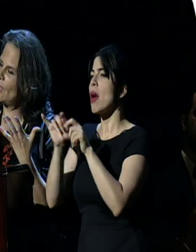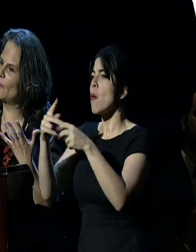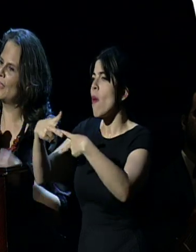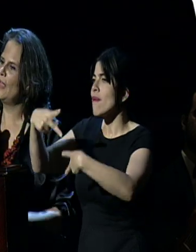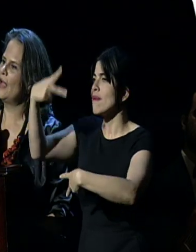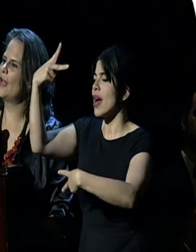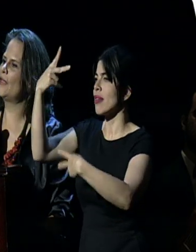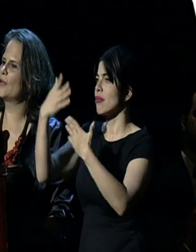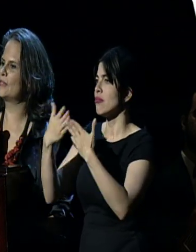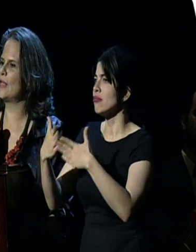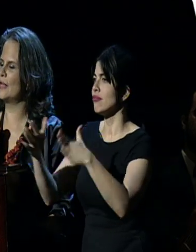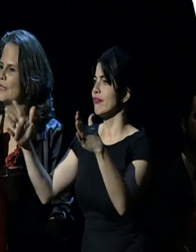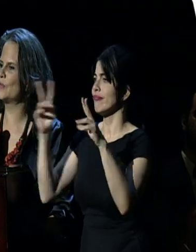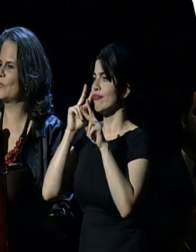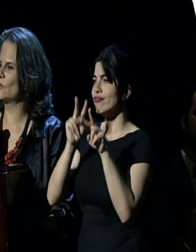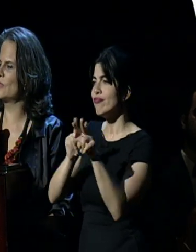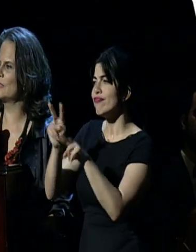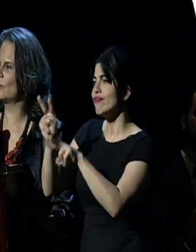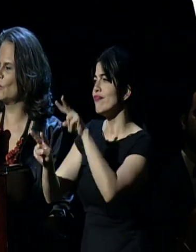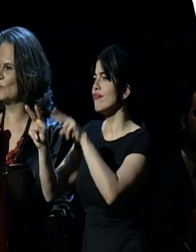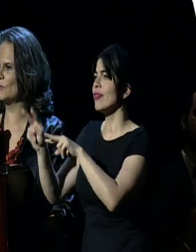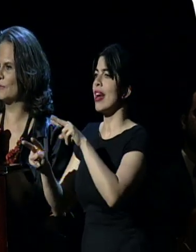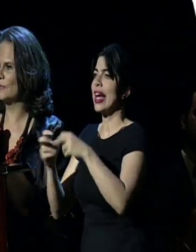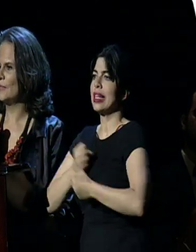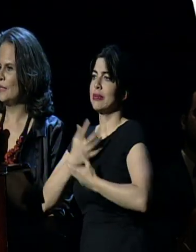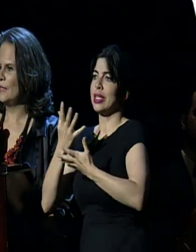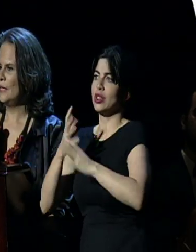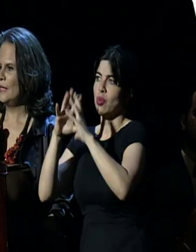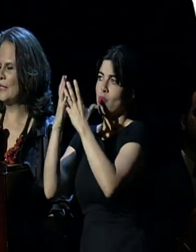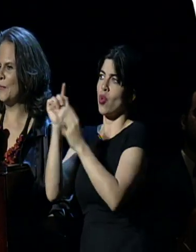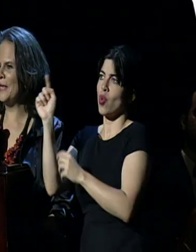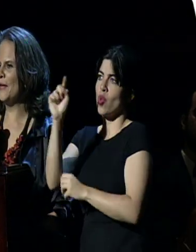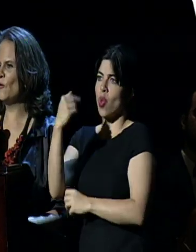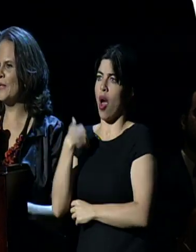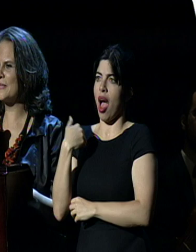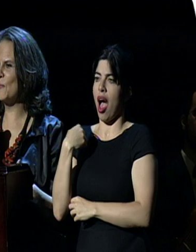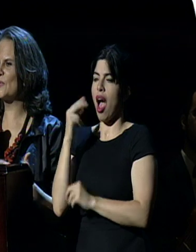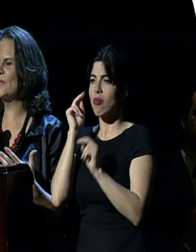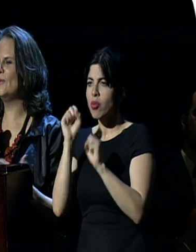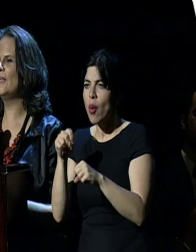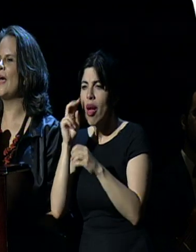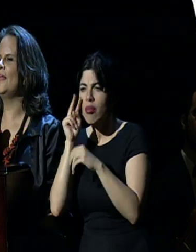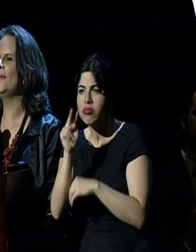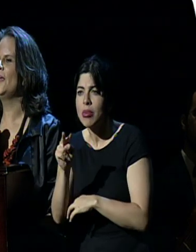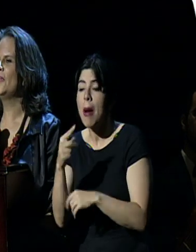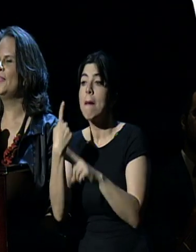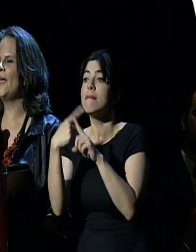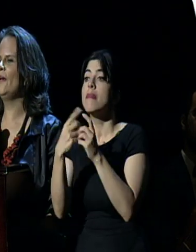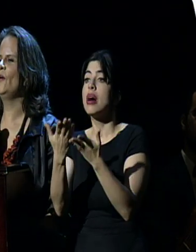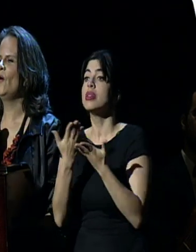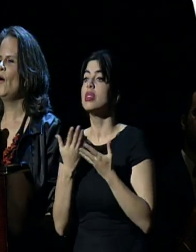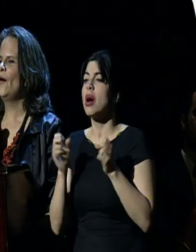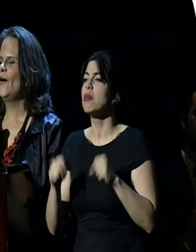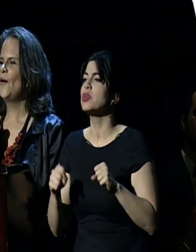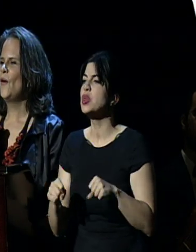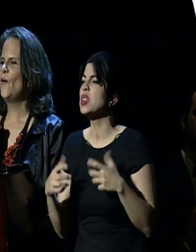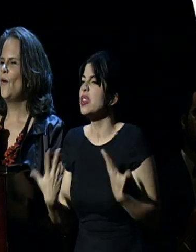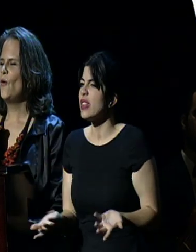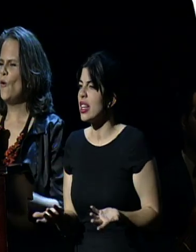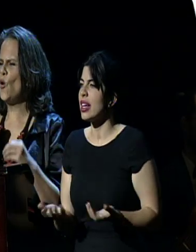que nos abre a la diversidad de las expresiones del mundo. Y también con esa posibilidad de